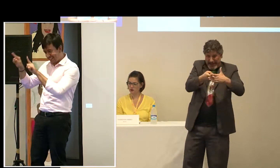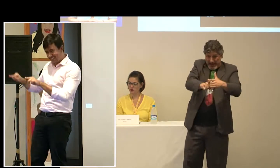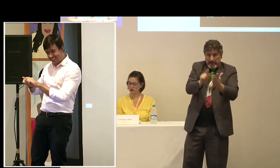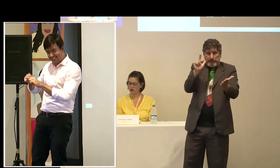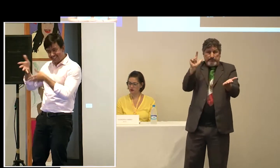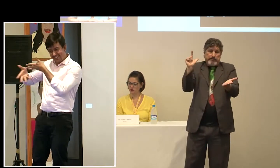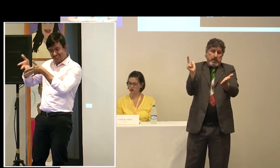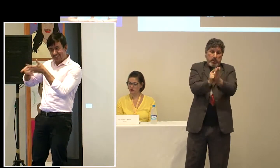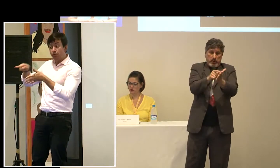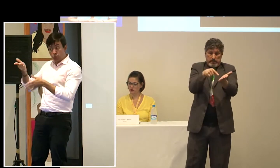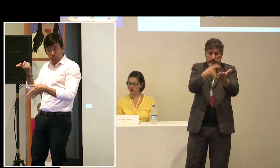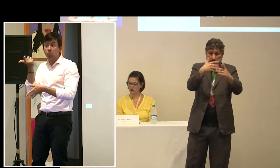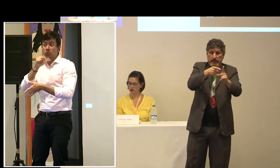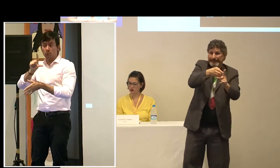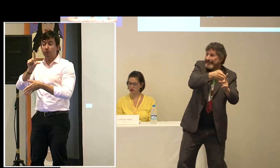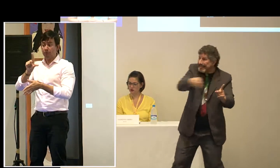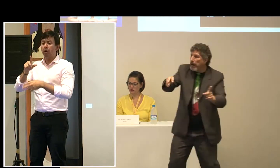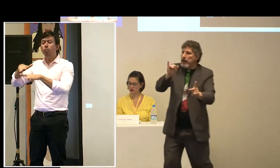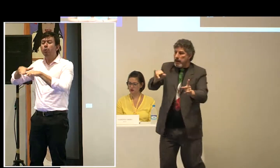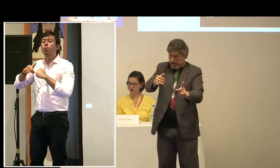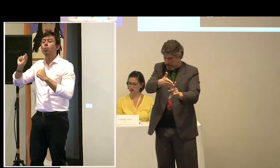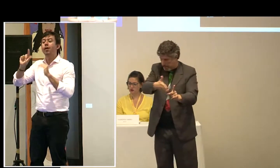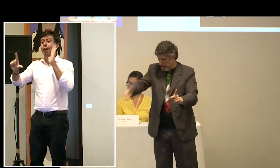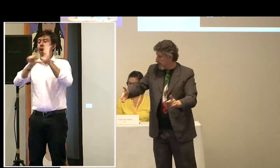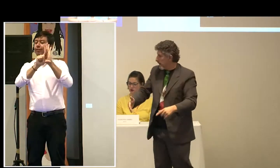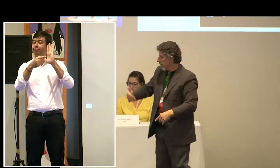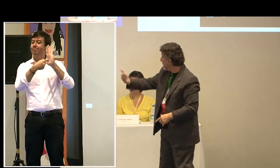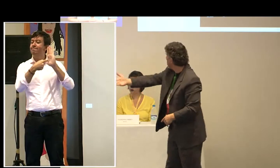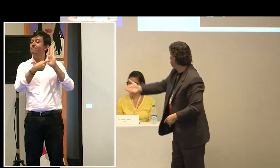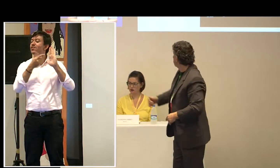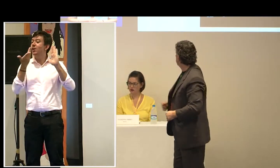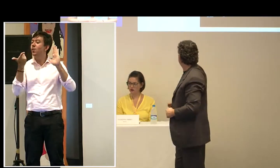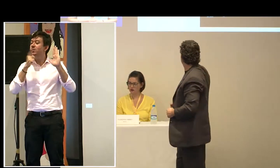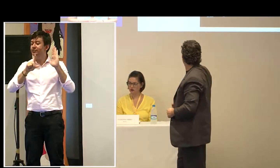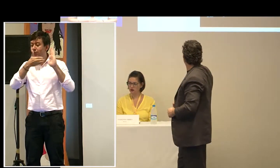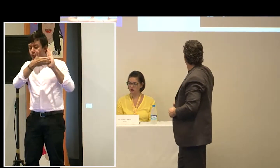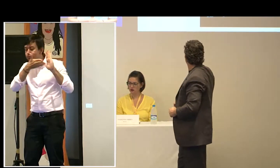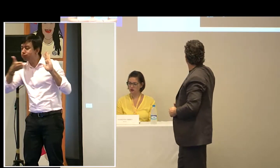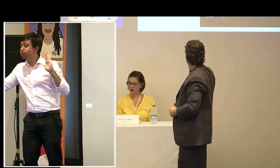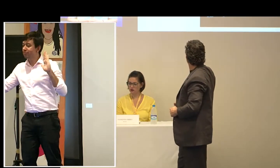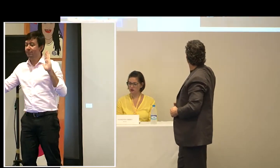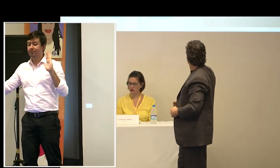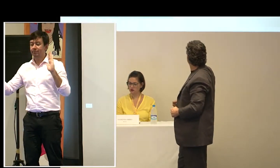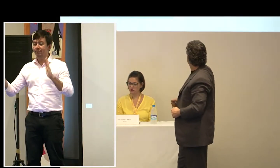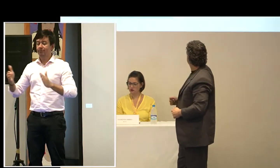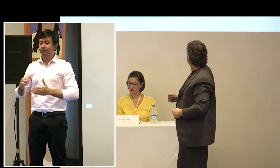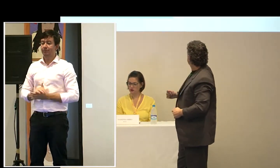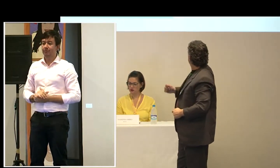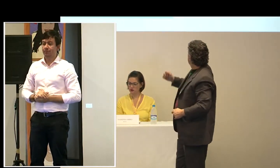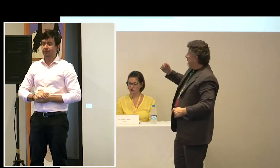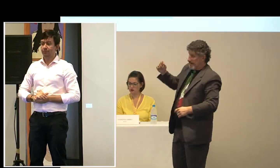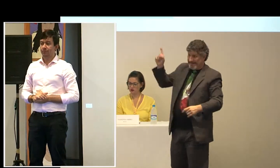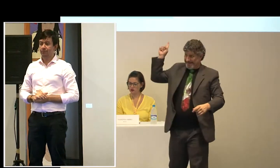No momento nós temos hoje o intérprete na janela da TV.